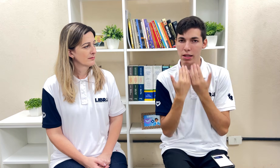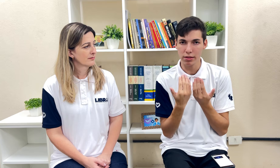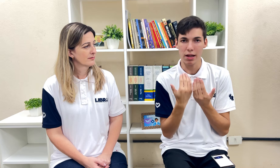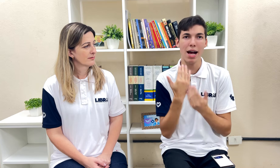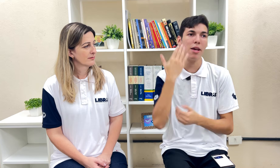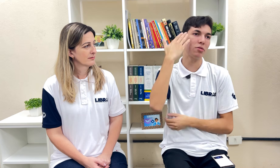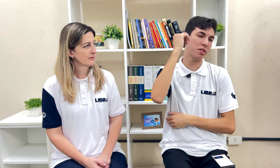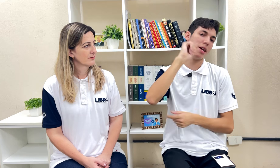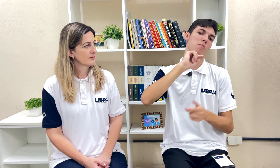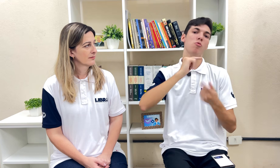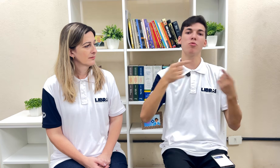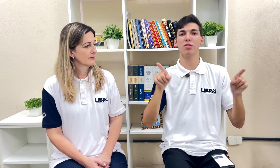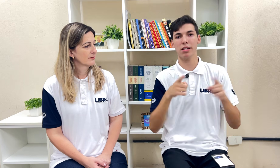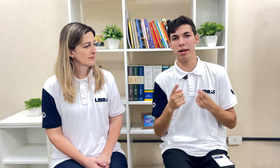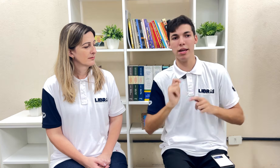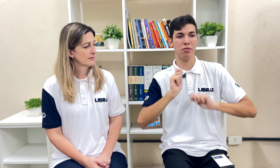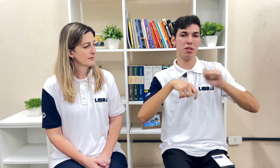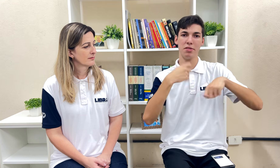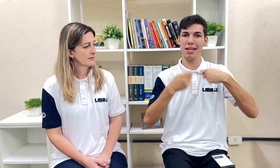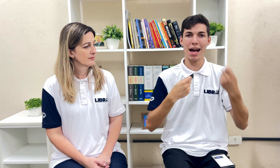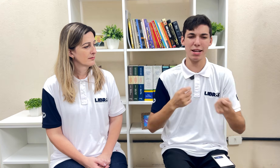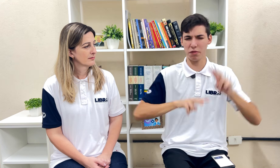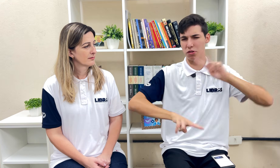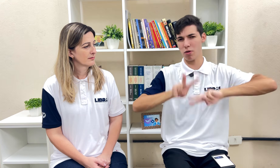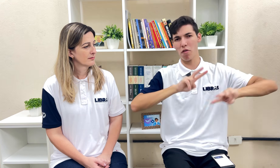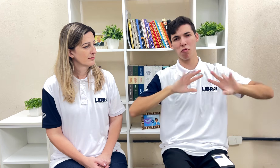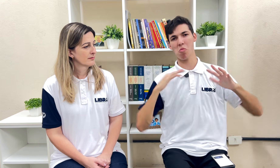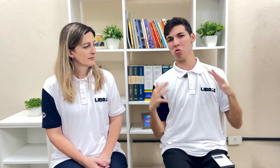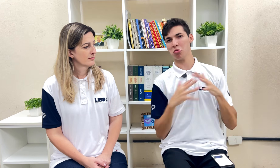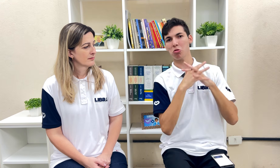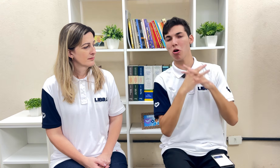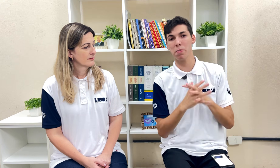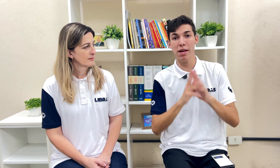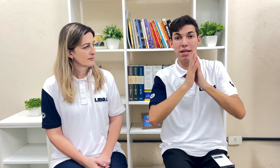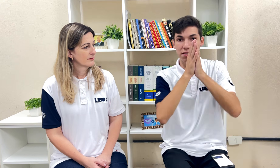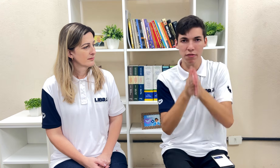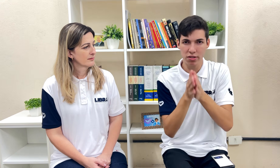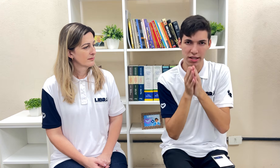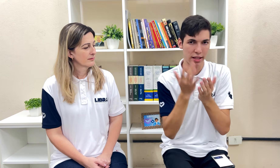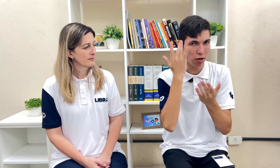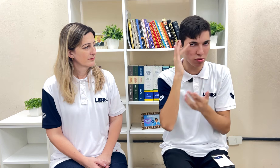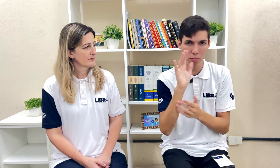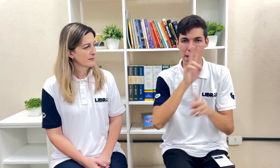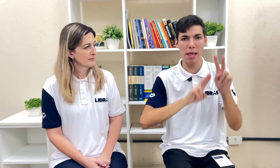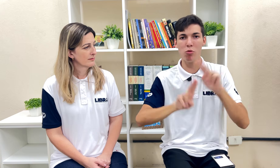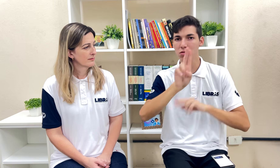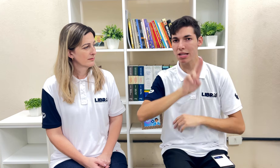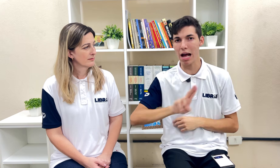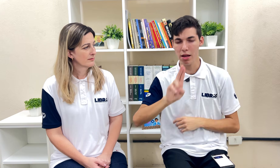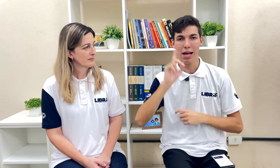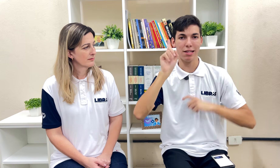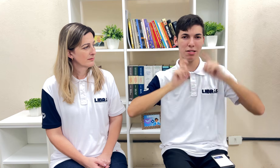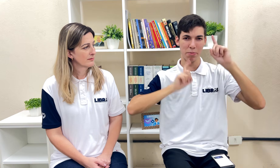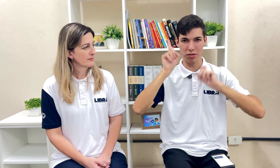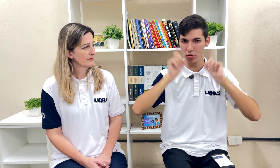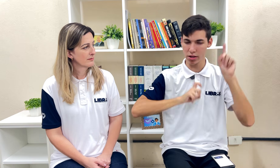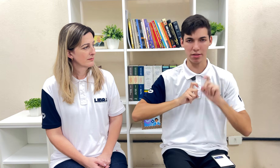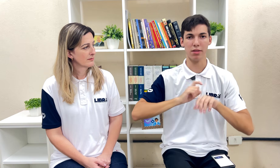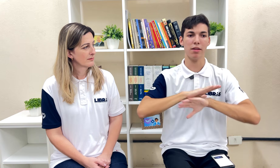adianta, eu sei a música, eu sei os sinais, o visual ficou muito top. Se você não souber não usar as expressões,